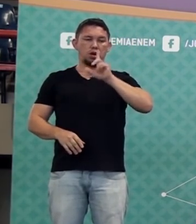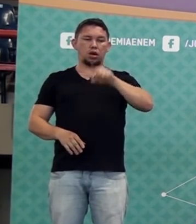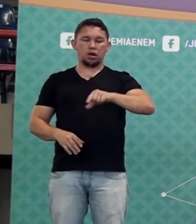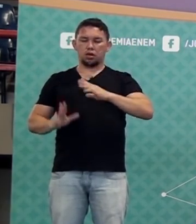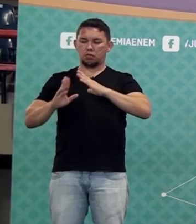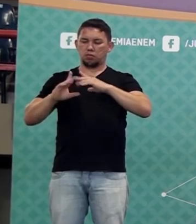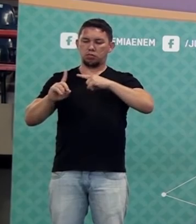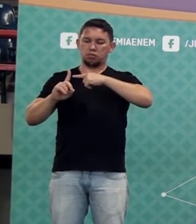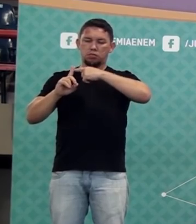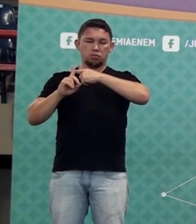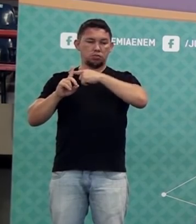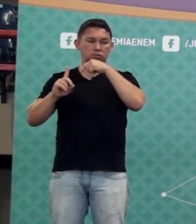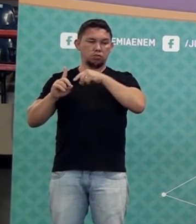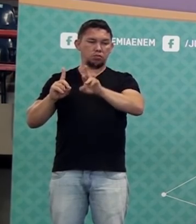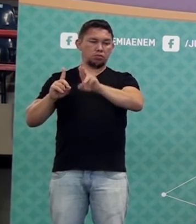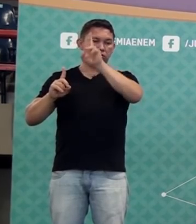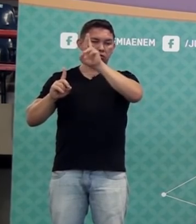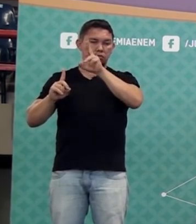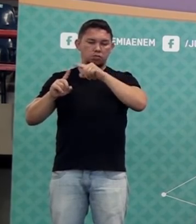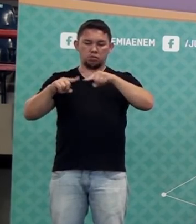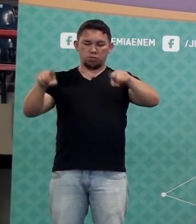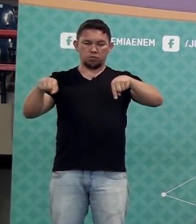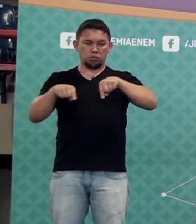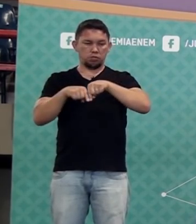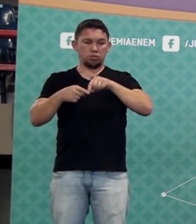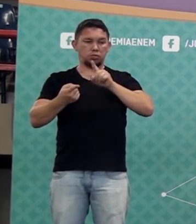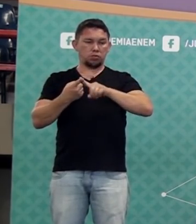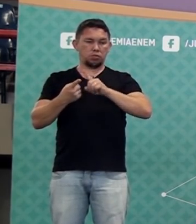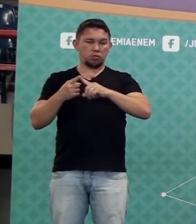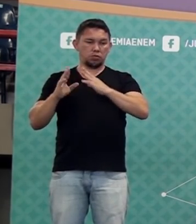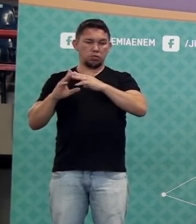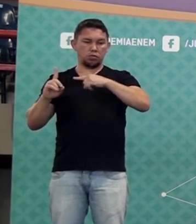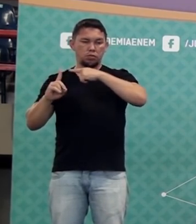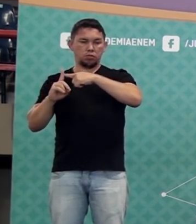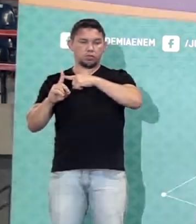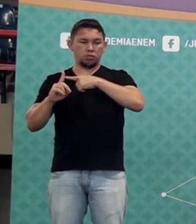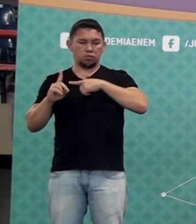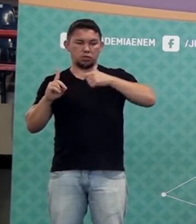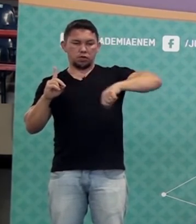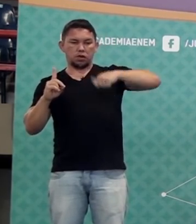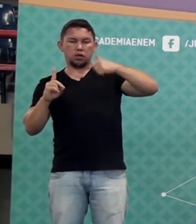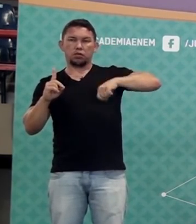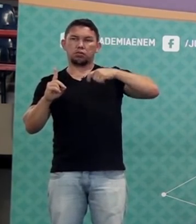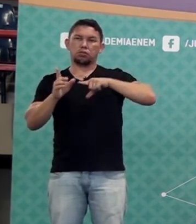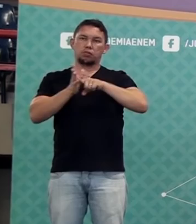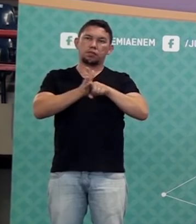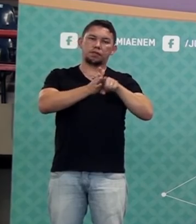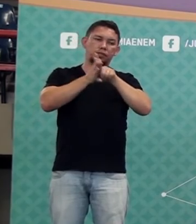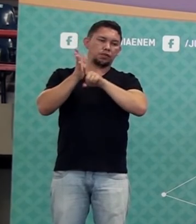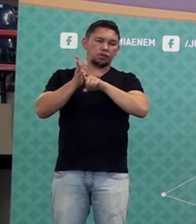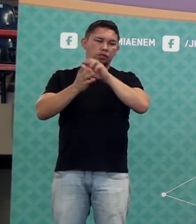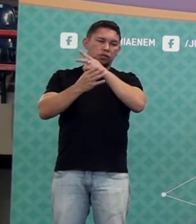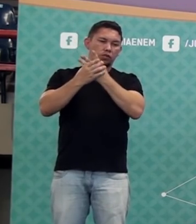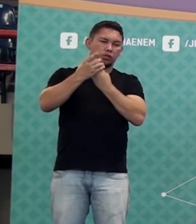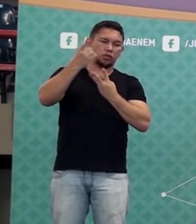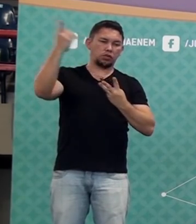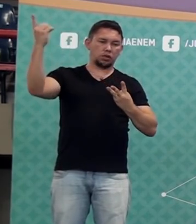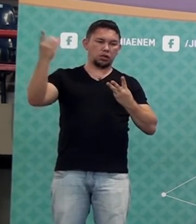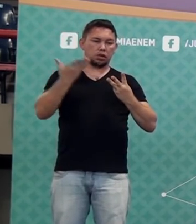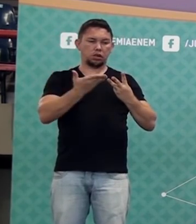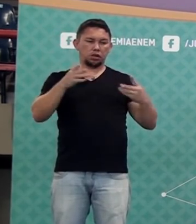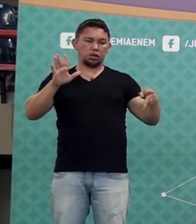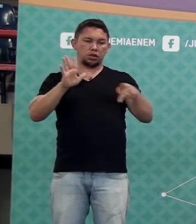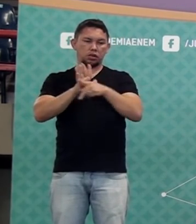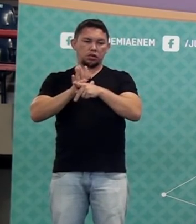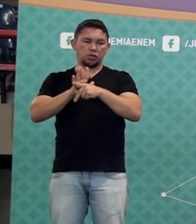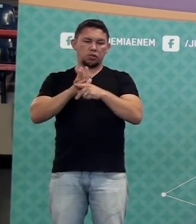igreja. E havia uma tentativa aí da própria igreja de fazer uma analogia com a Santíssima Trindade cristã.